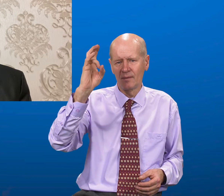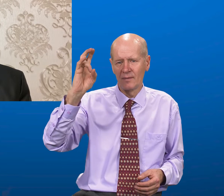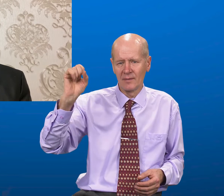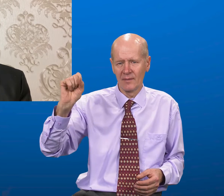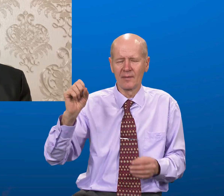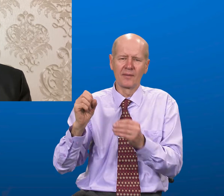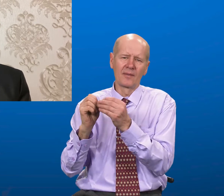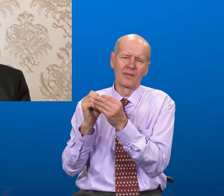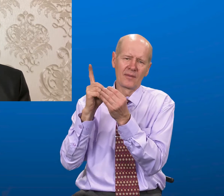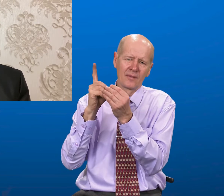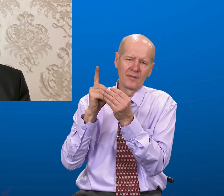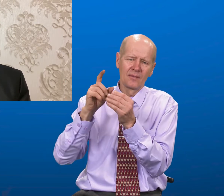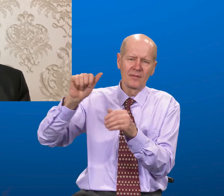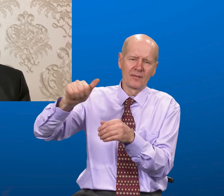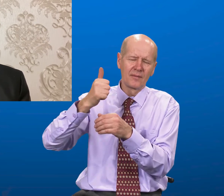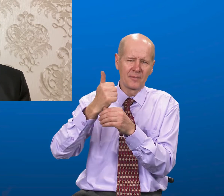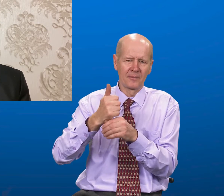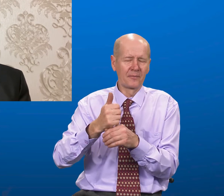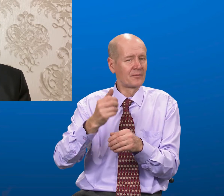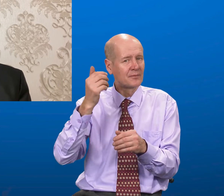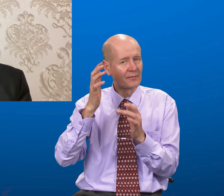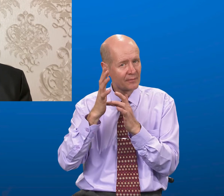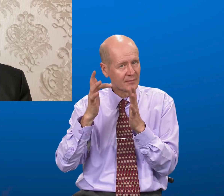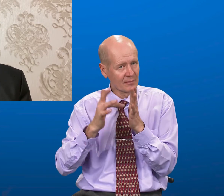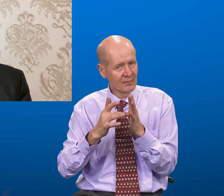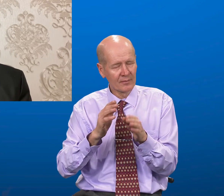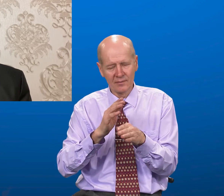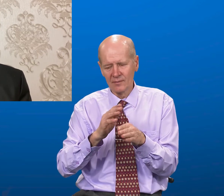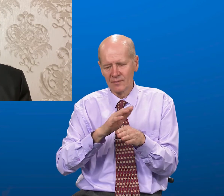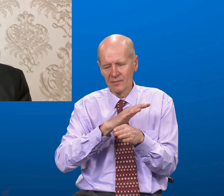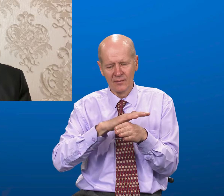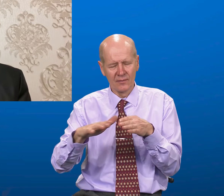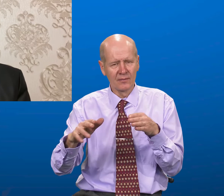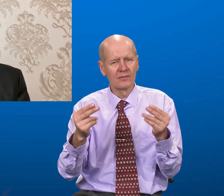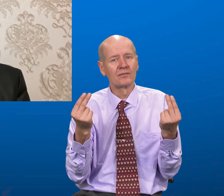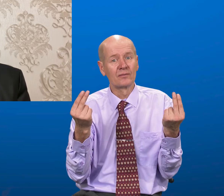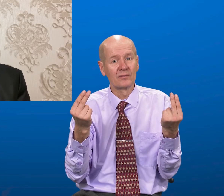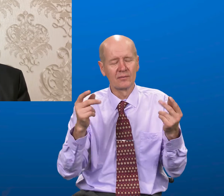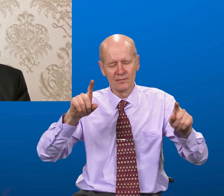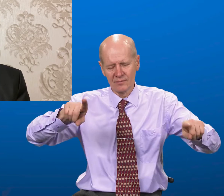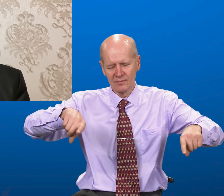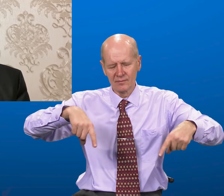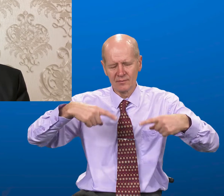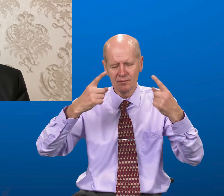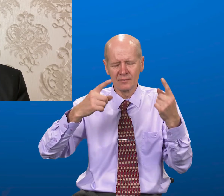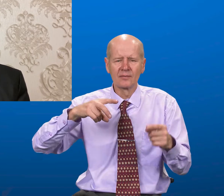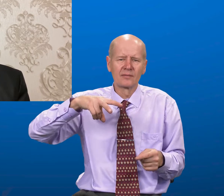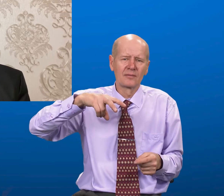главе. Христос совершил чудо. Он